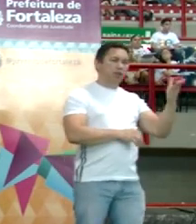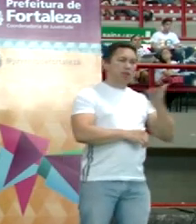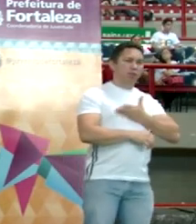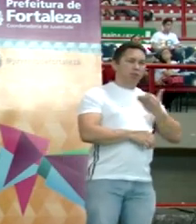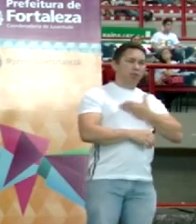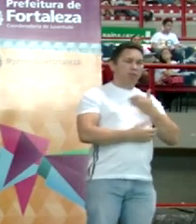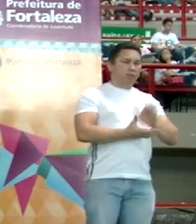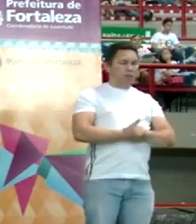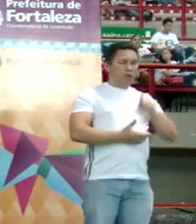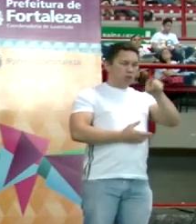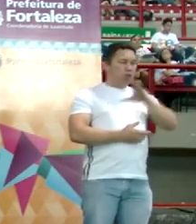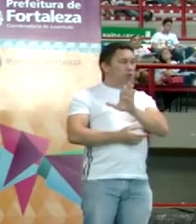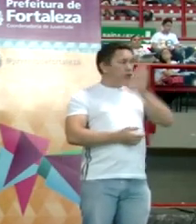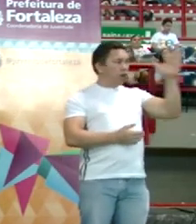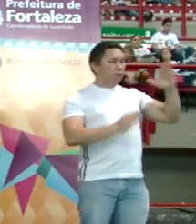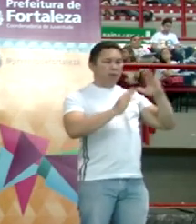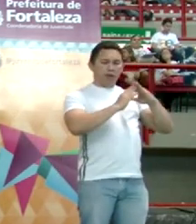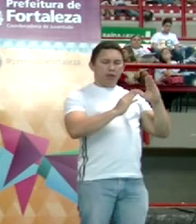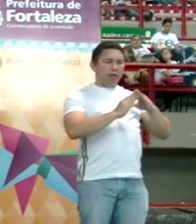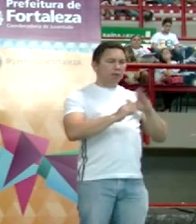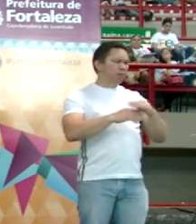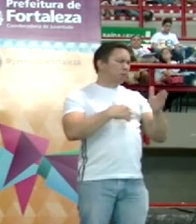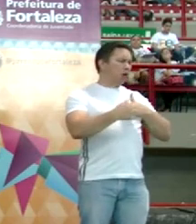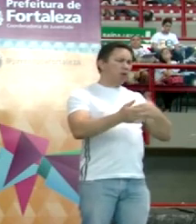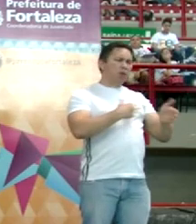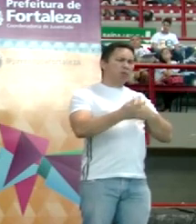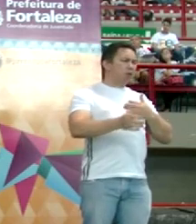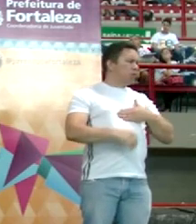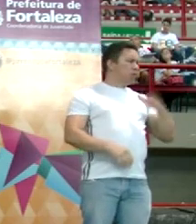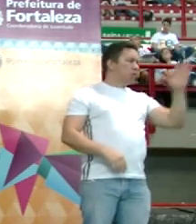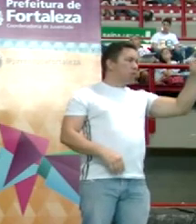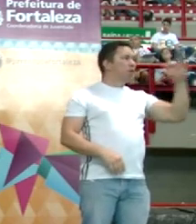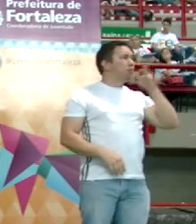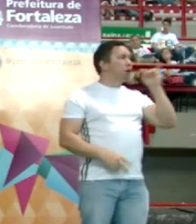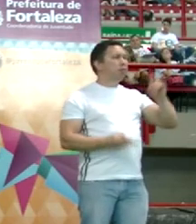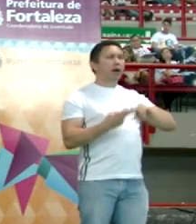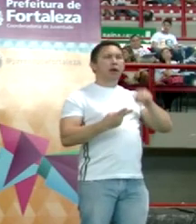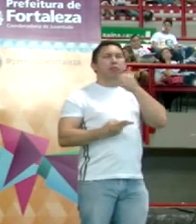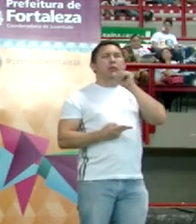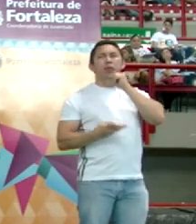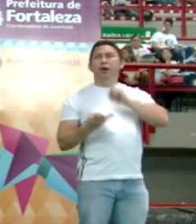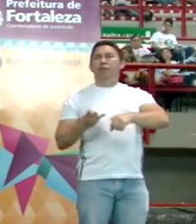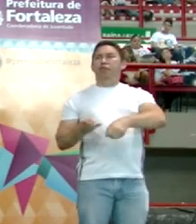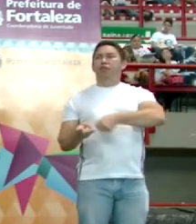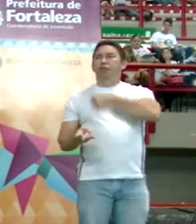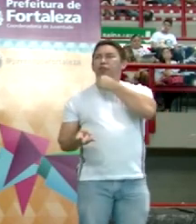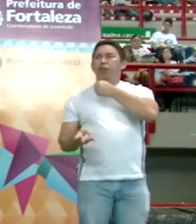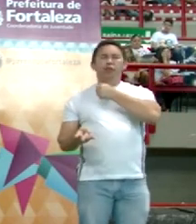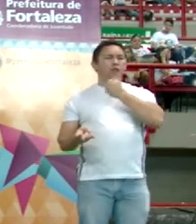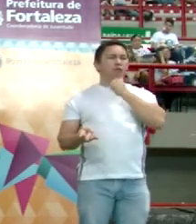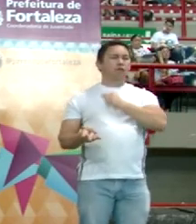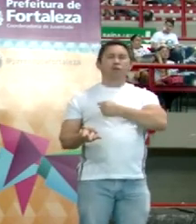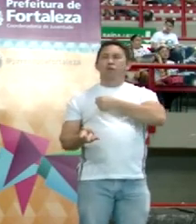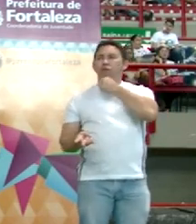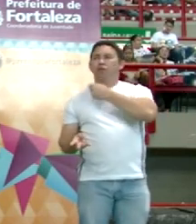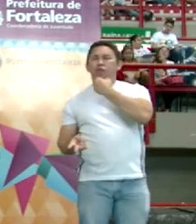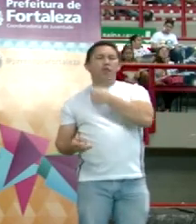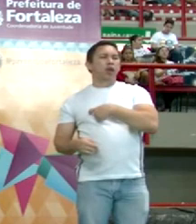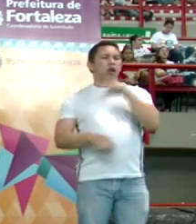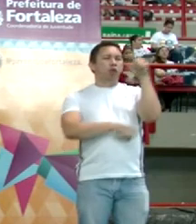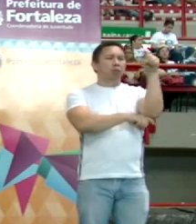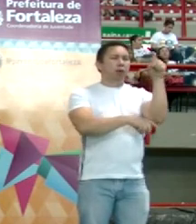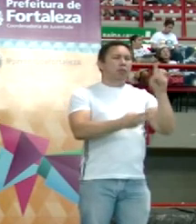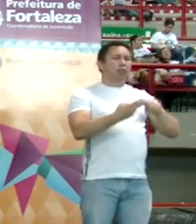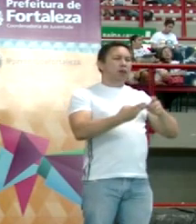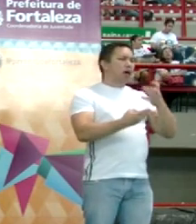Então chegou lá à sua casa, você chama quem estiver lá. Papai, mamãe, vovó, vovô, papagaio,